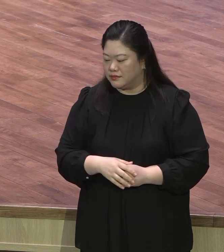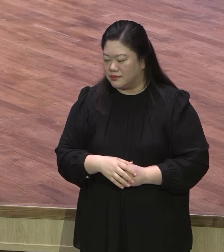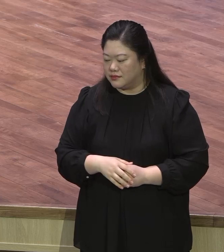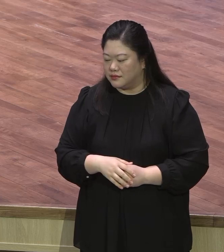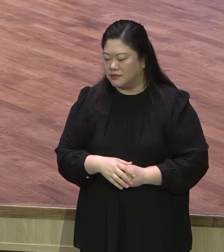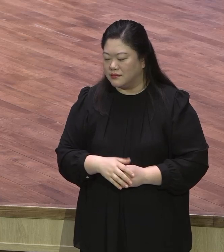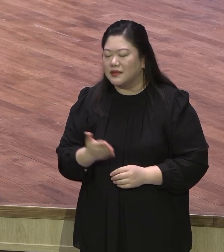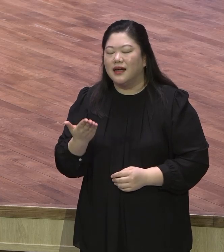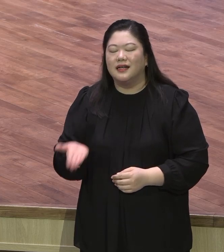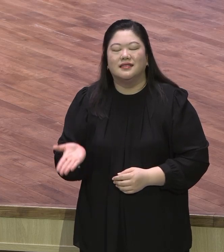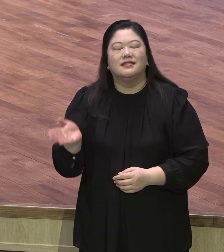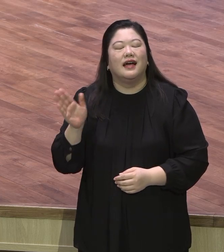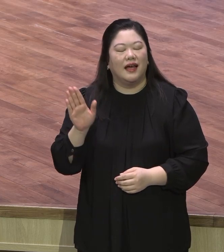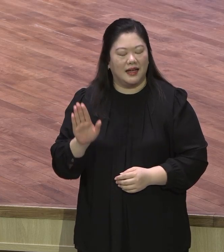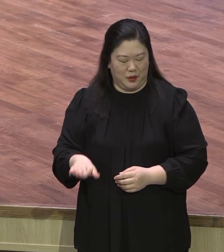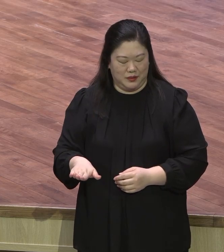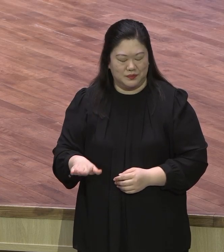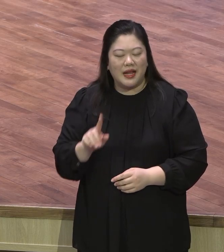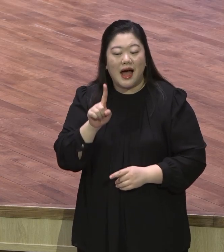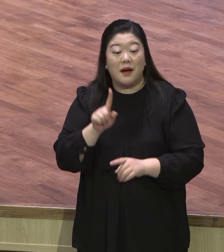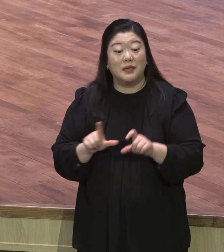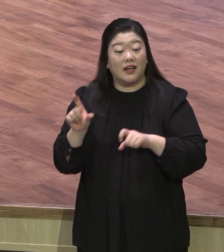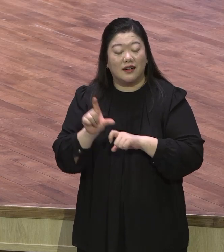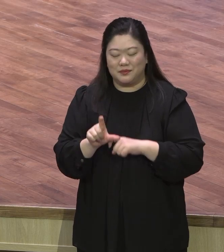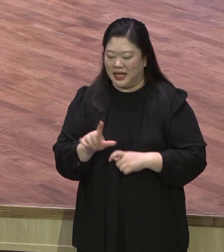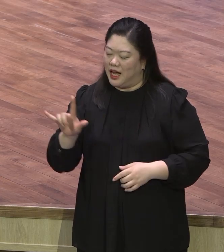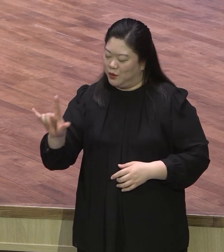오늘 아침에도 지속적으로